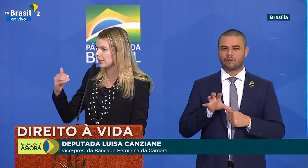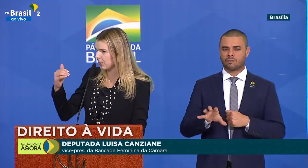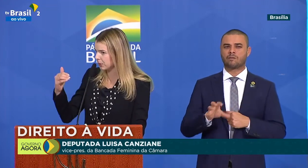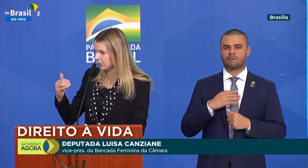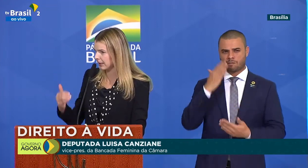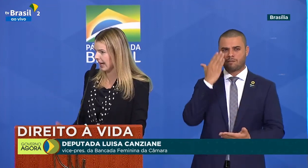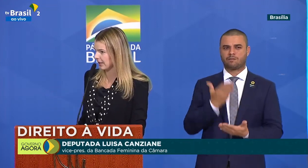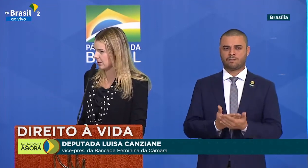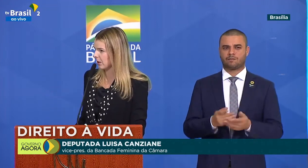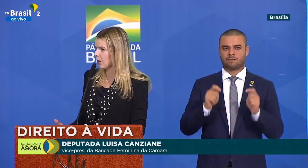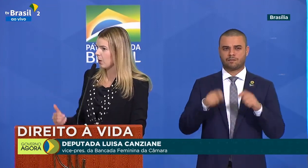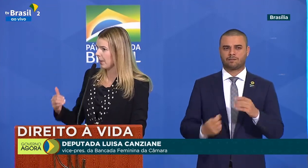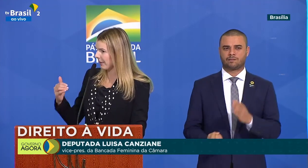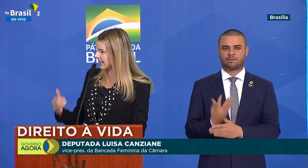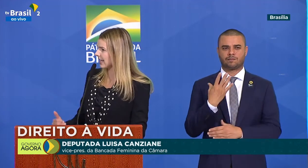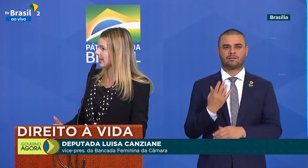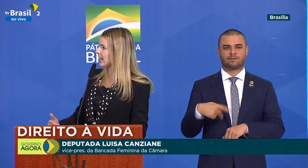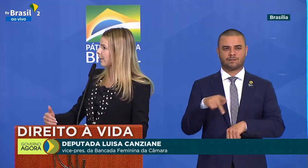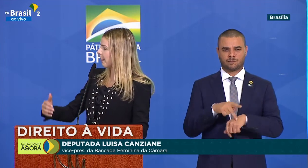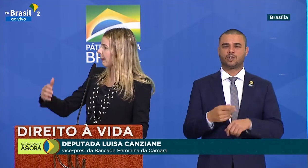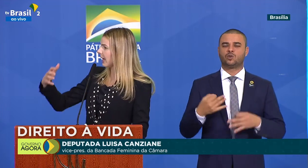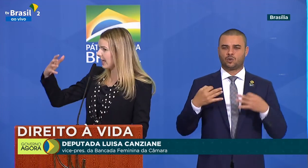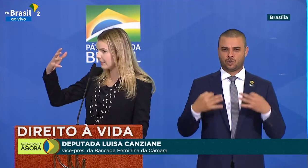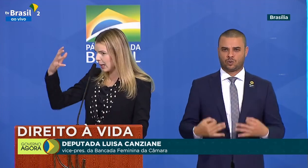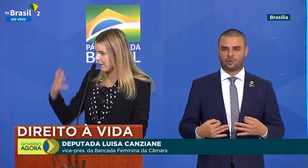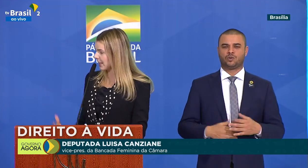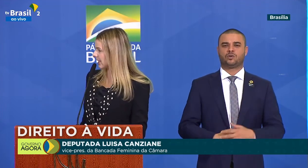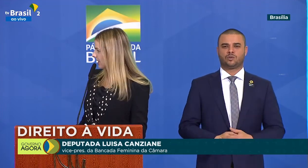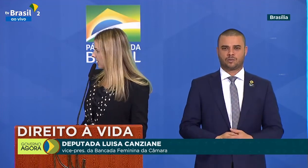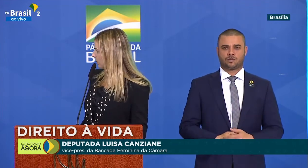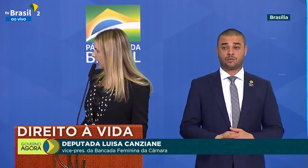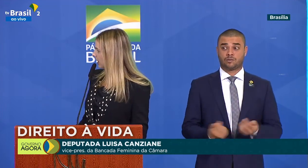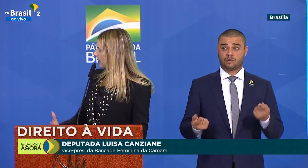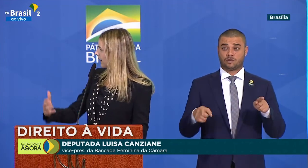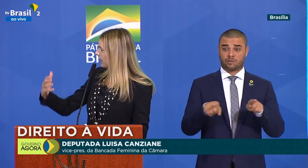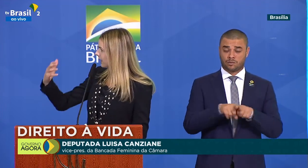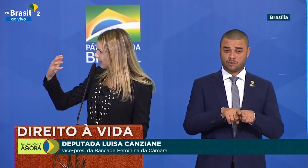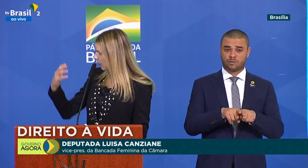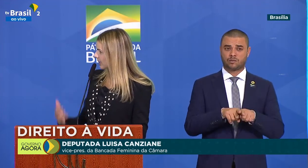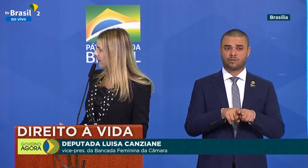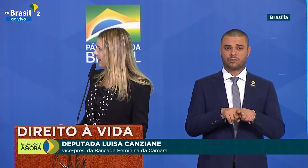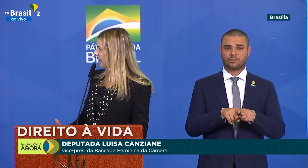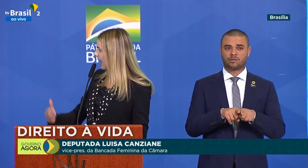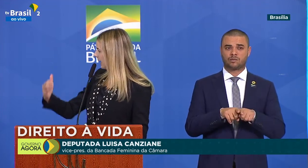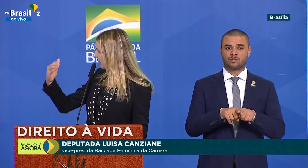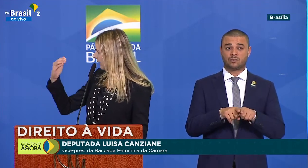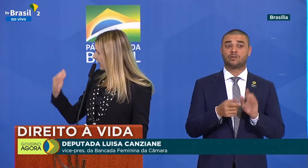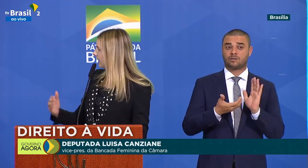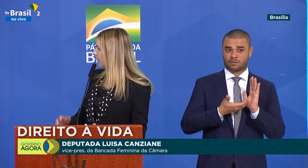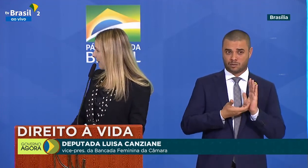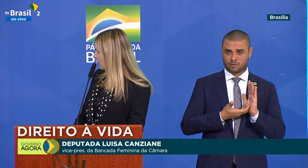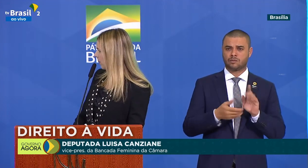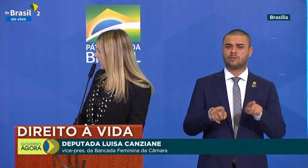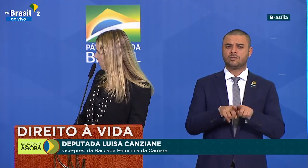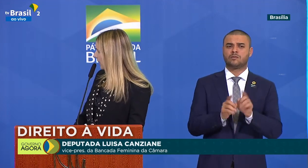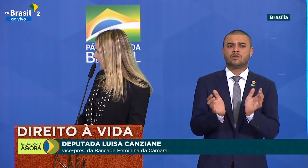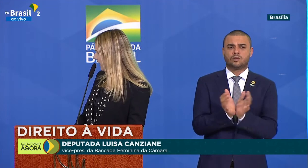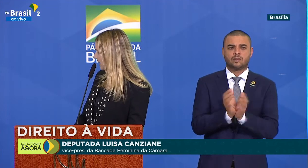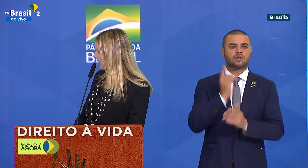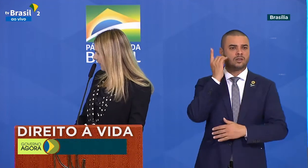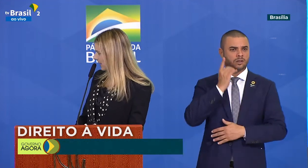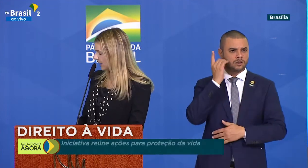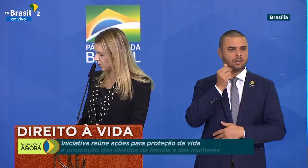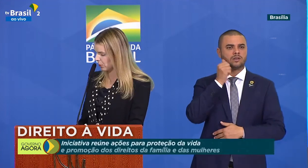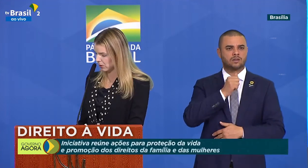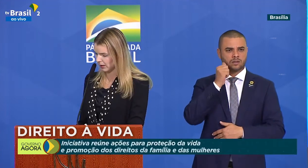igualitário de mais oportunidades a parceria entre a representação da câmara da nossa bancada e também